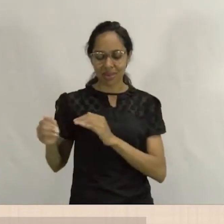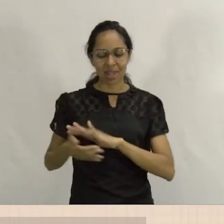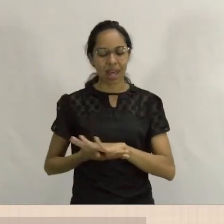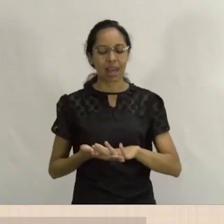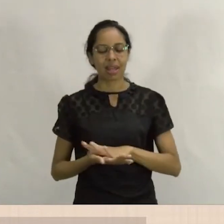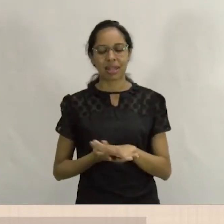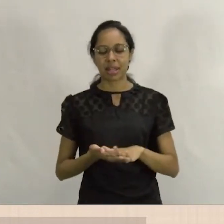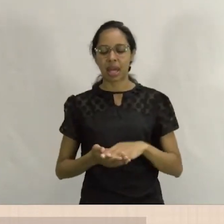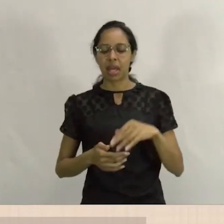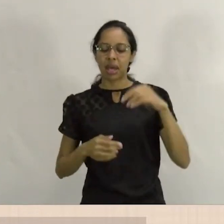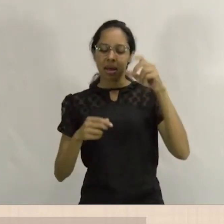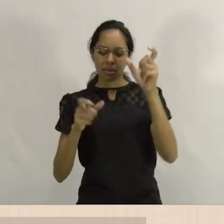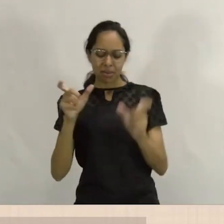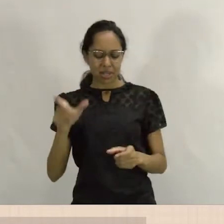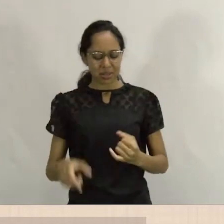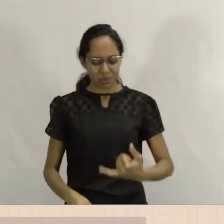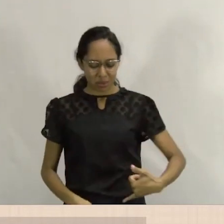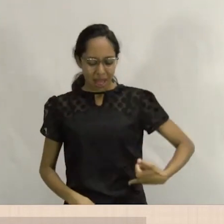soberbos,